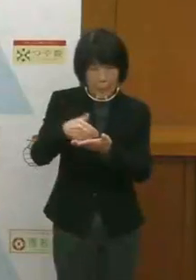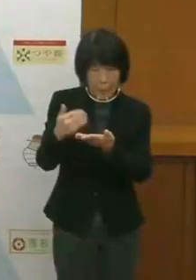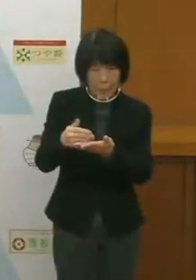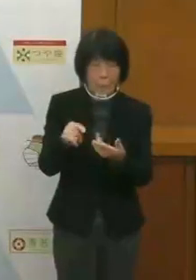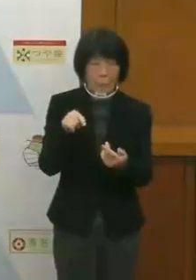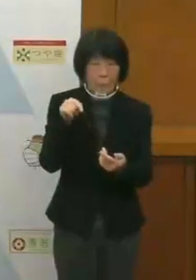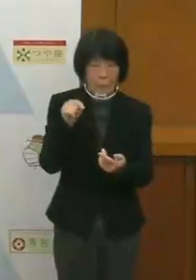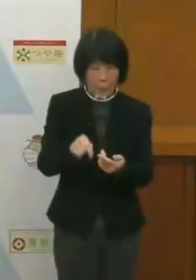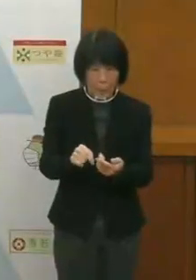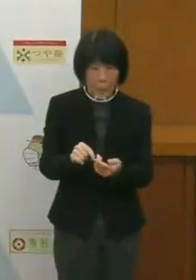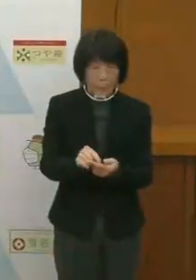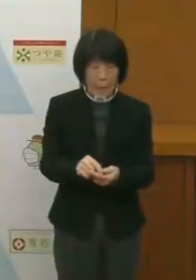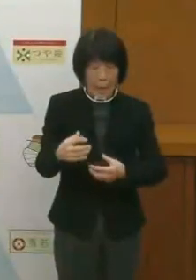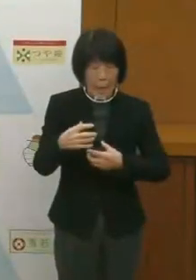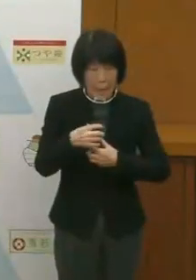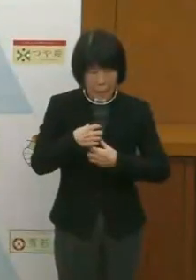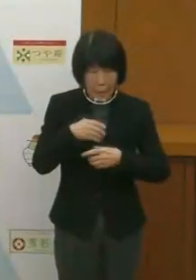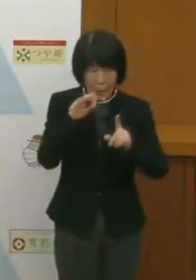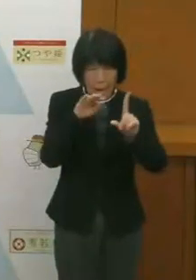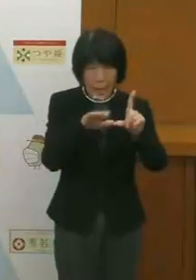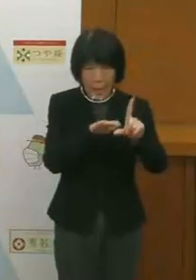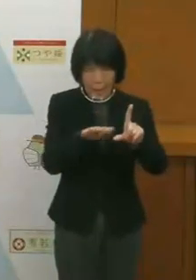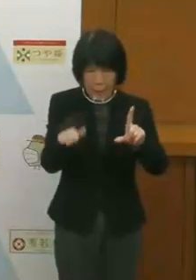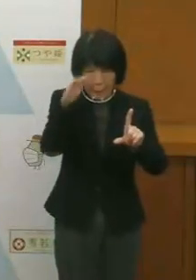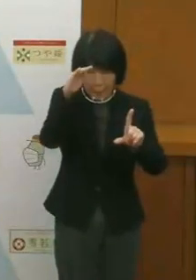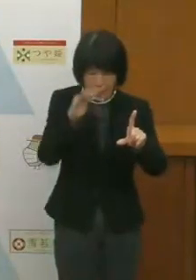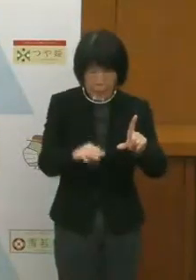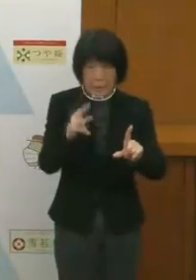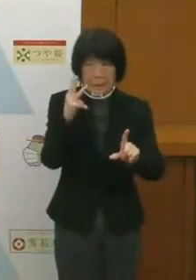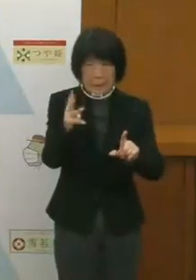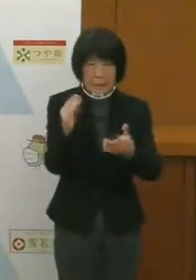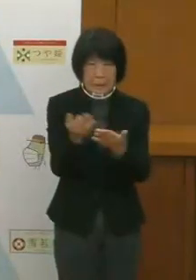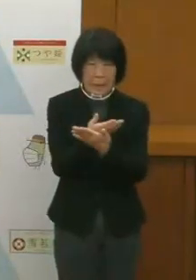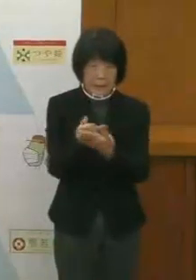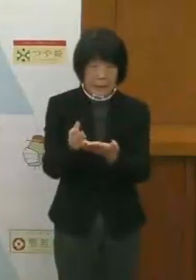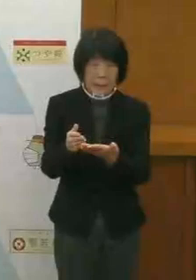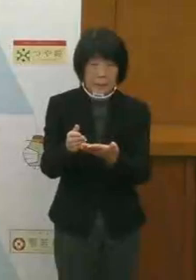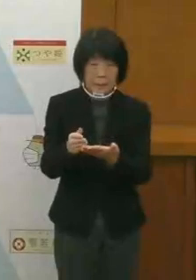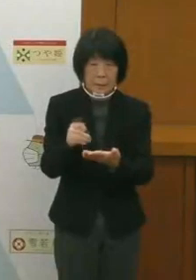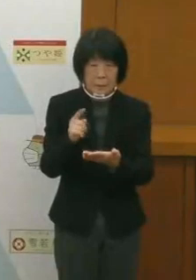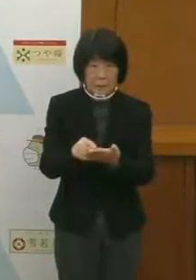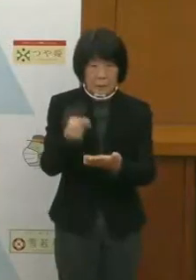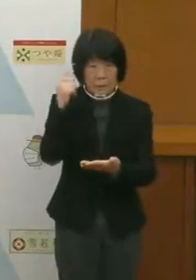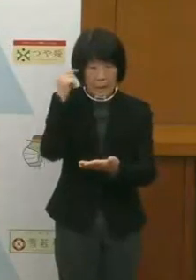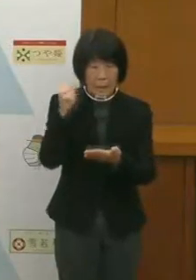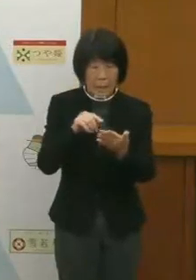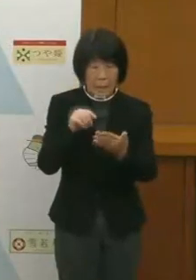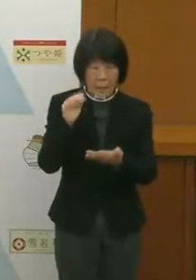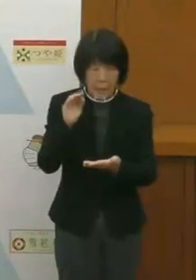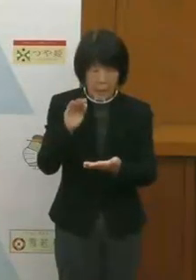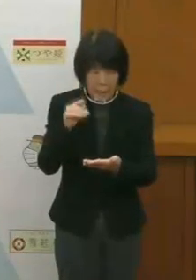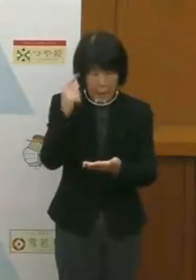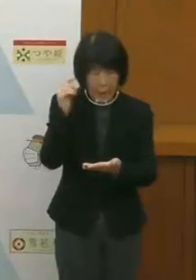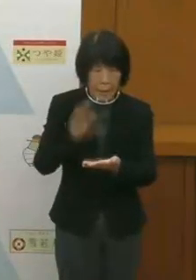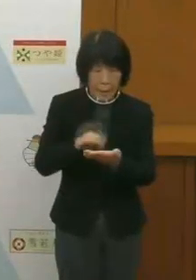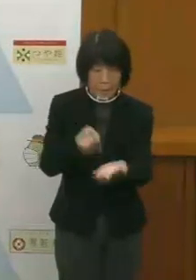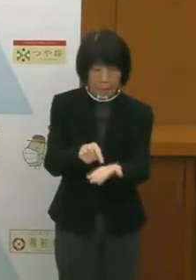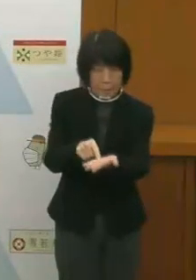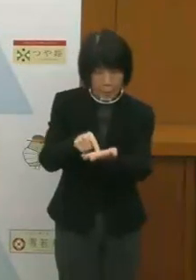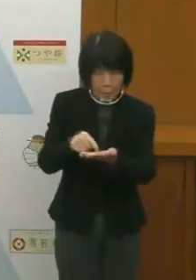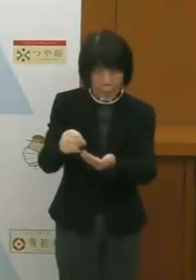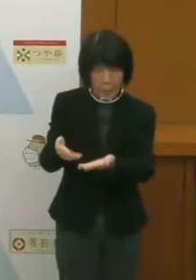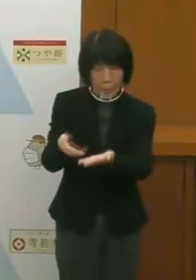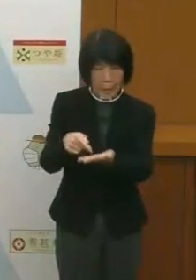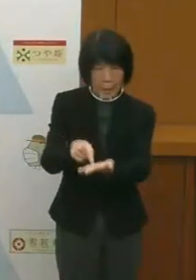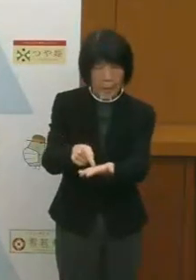はい、警戒レベル3になったというご認識がお示しになられたわけですけれ